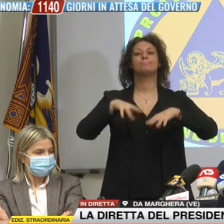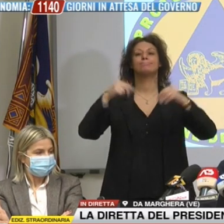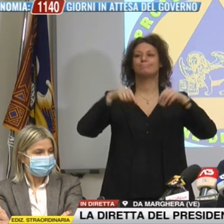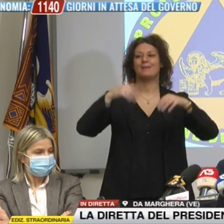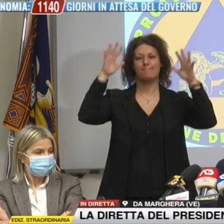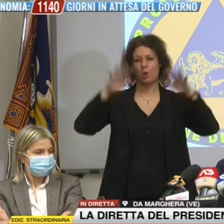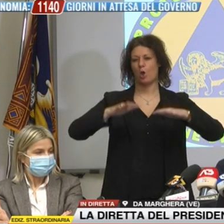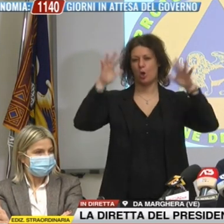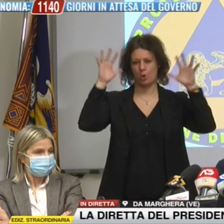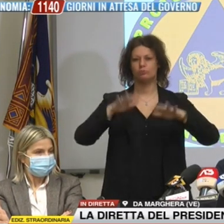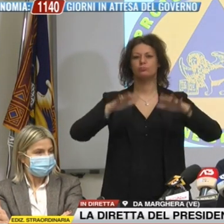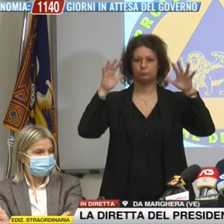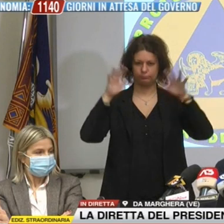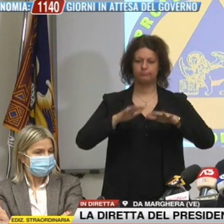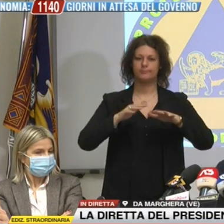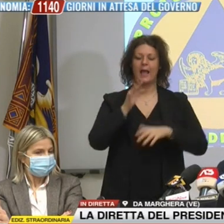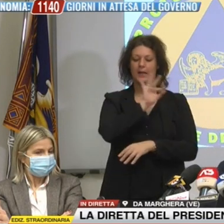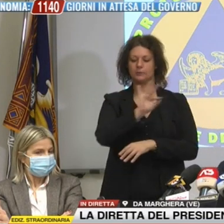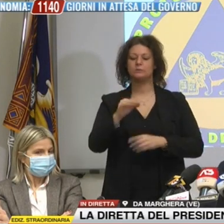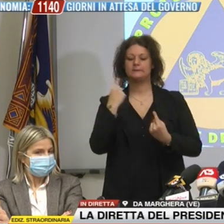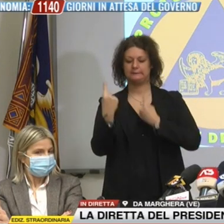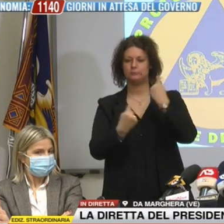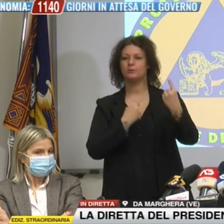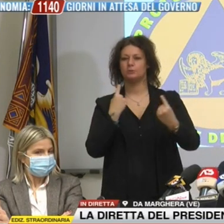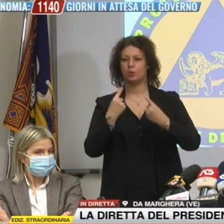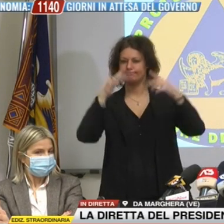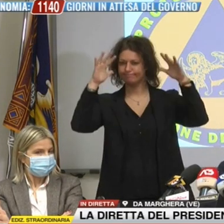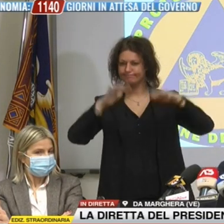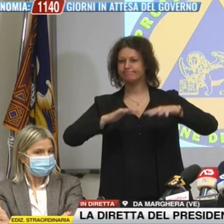intense che stanno aumentando